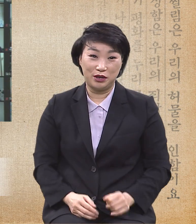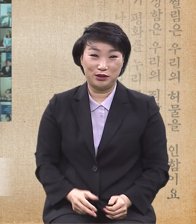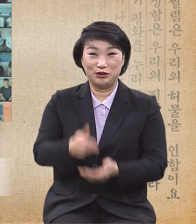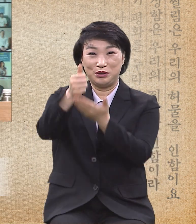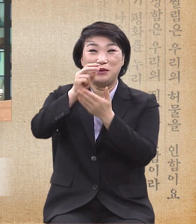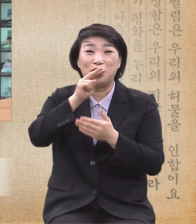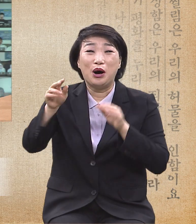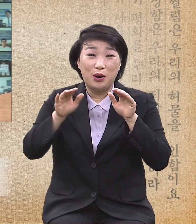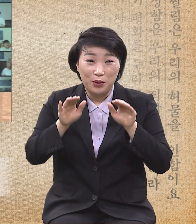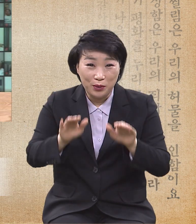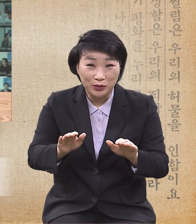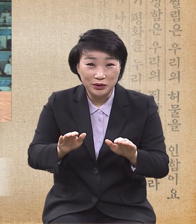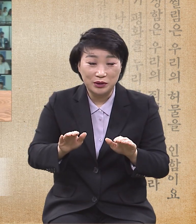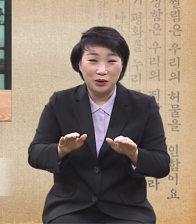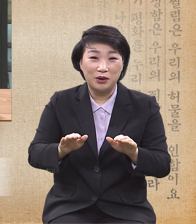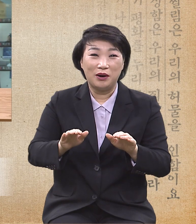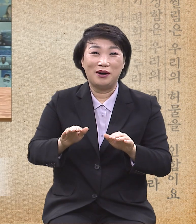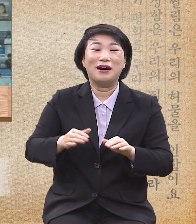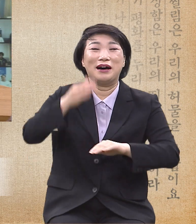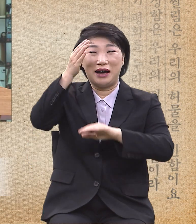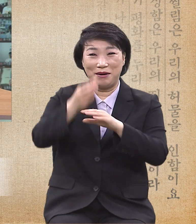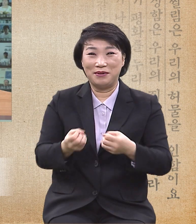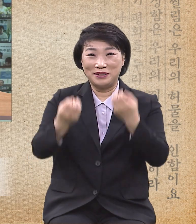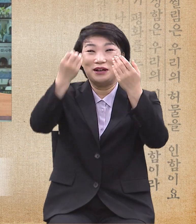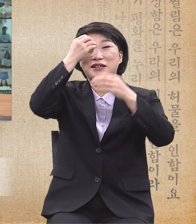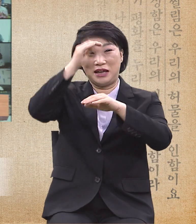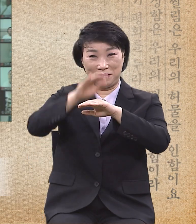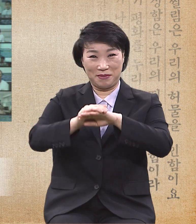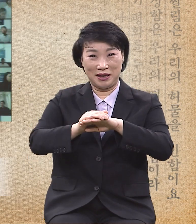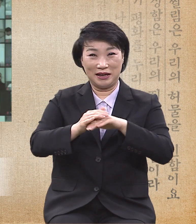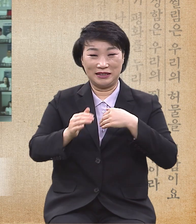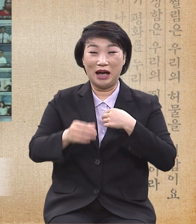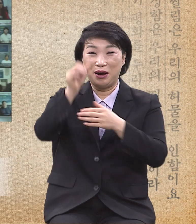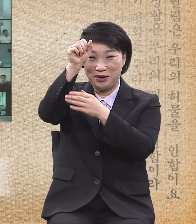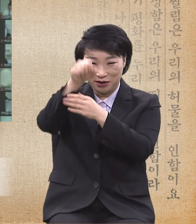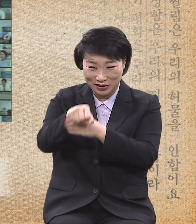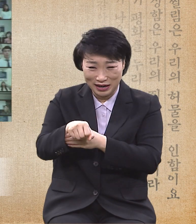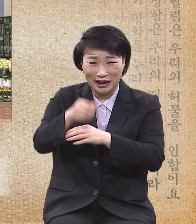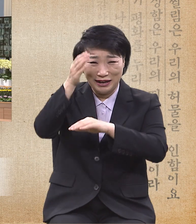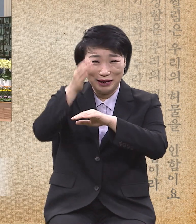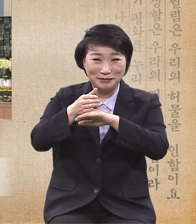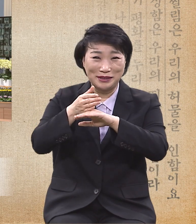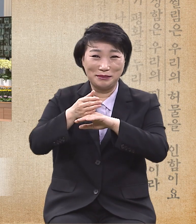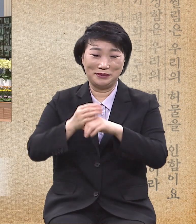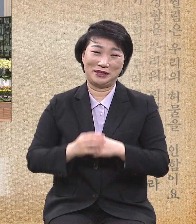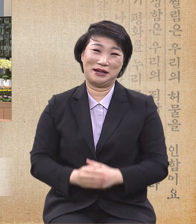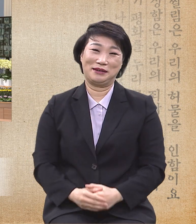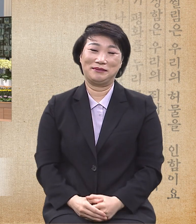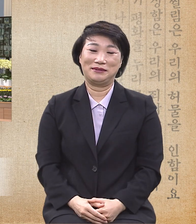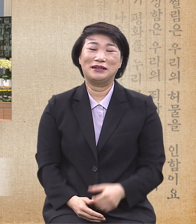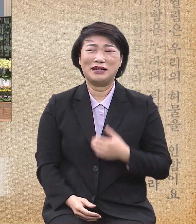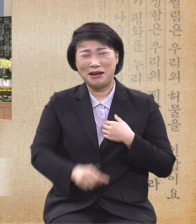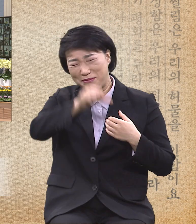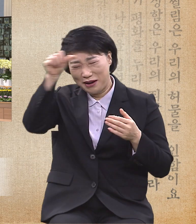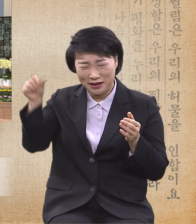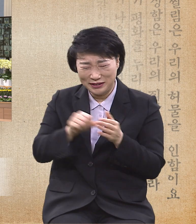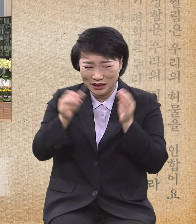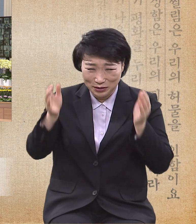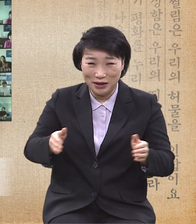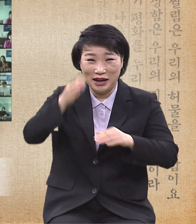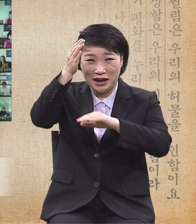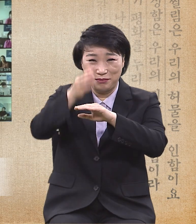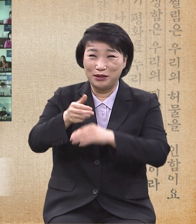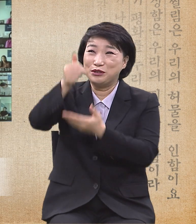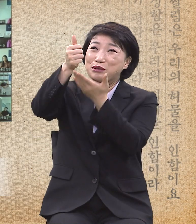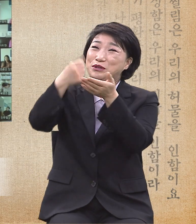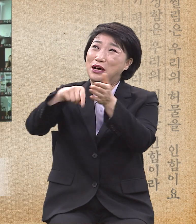주여 오늘 감사절 예배를 내게 허락하심을 감사합니다. 내 평생에 감사하며